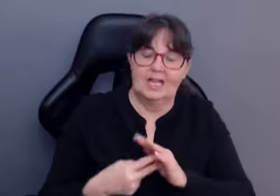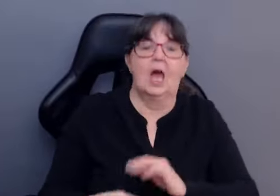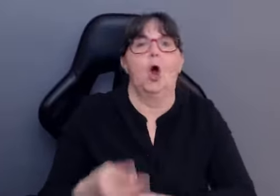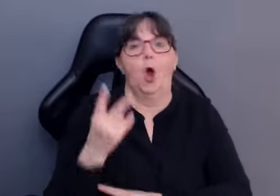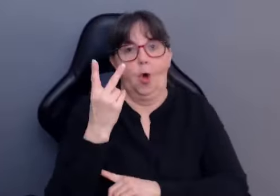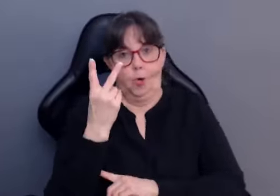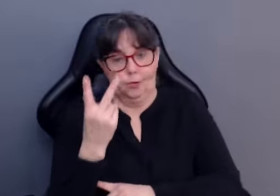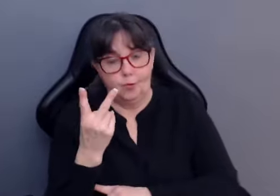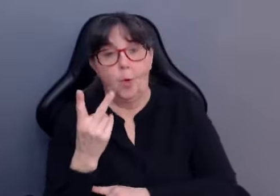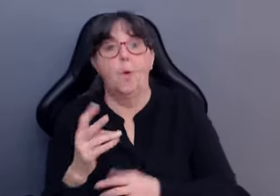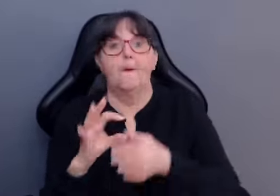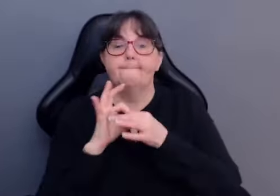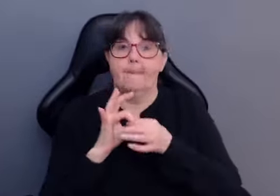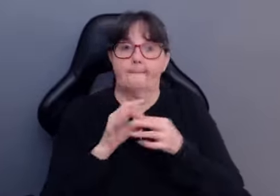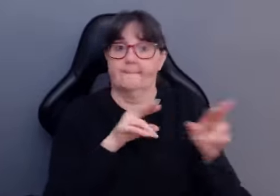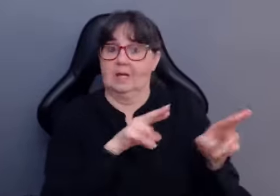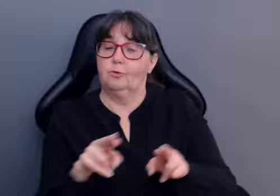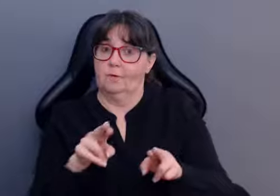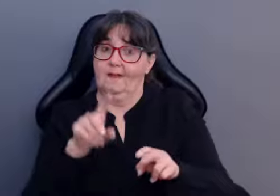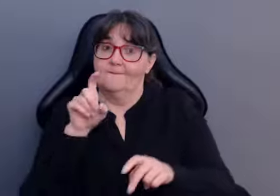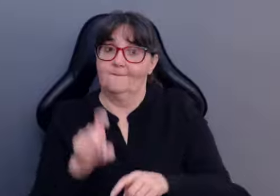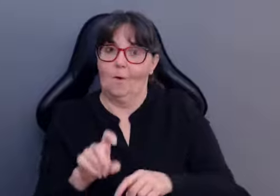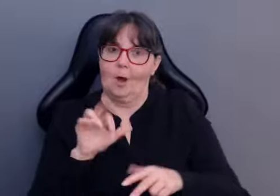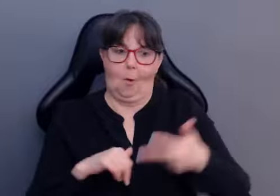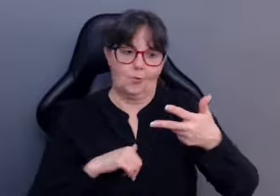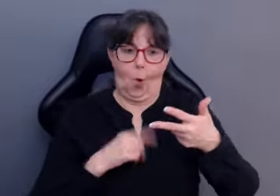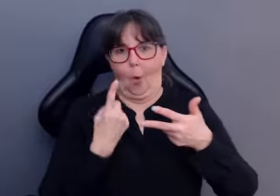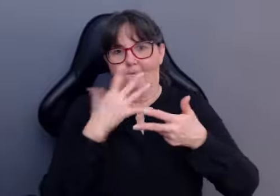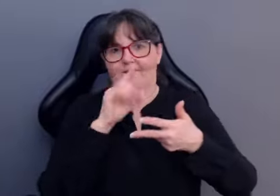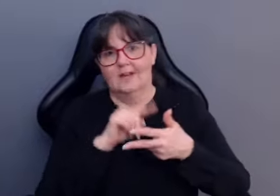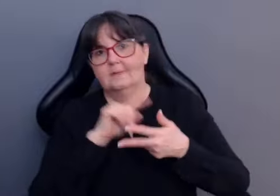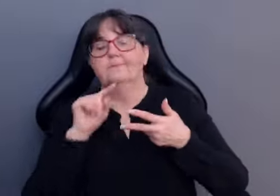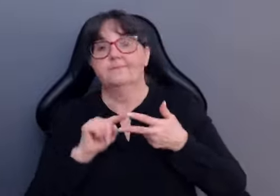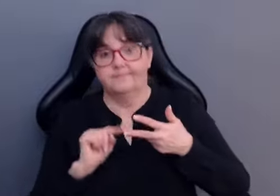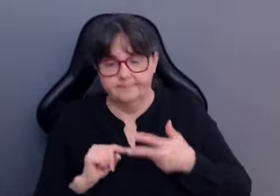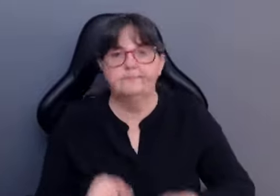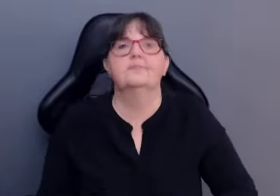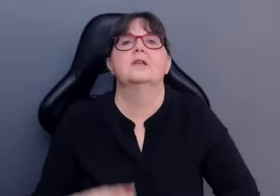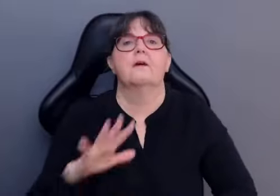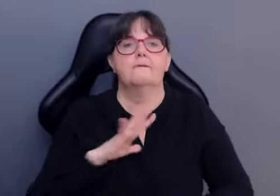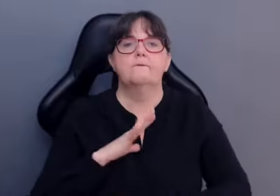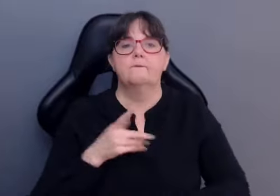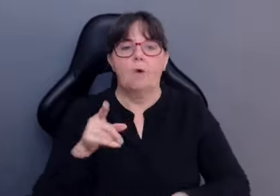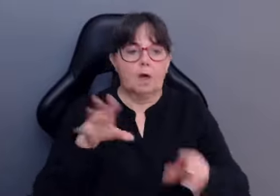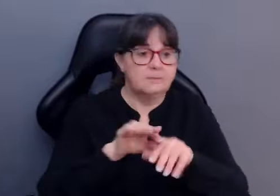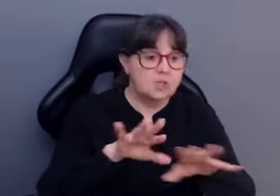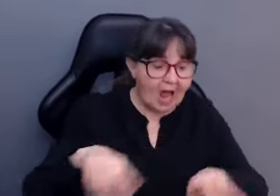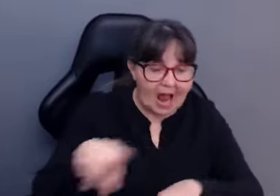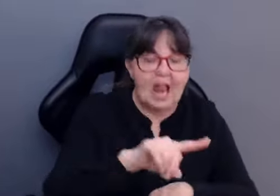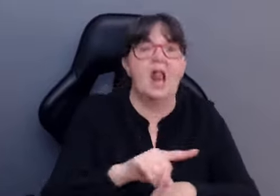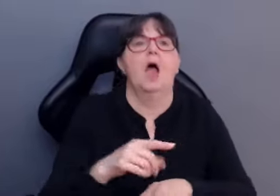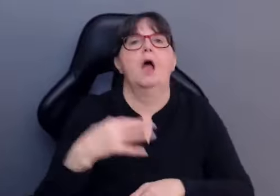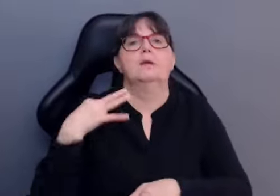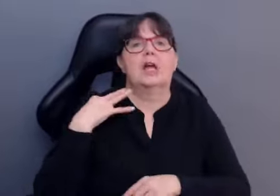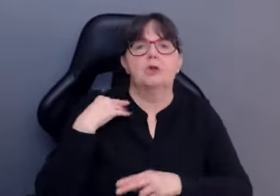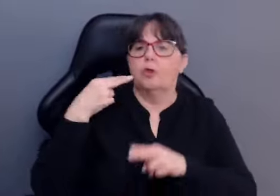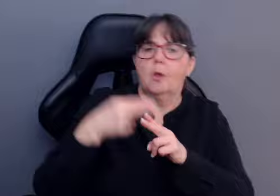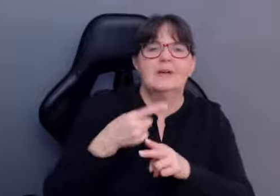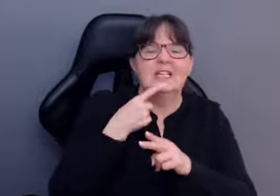membres réguliers, l'Assemblée générale propose des candidats issus des membres réguliers de